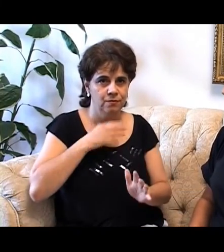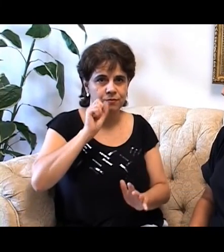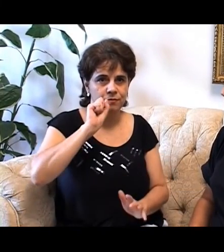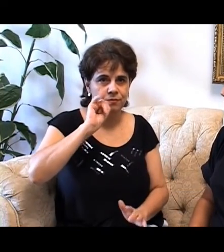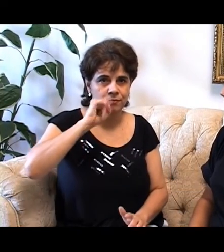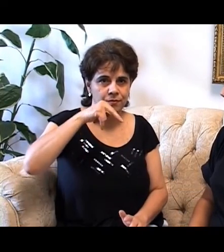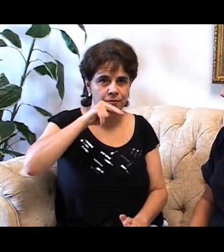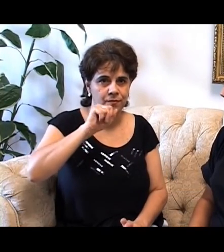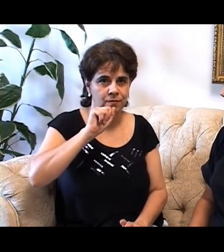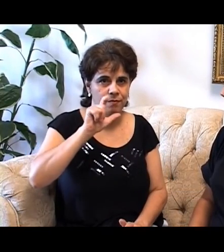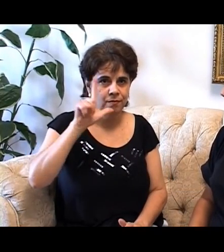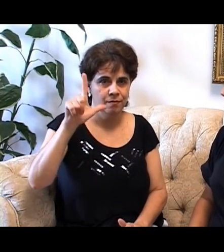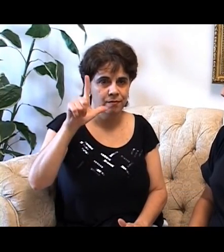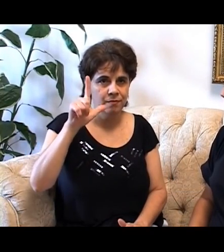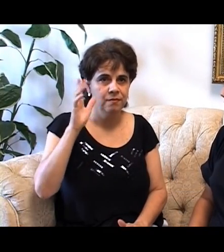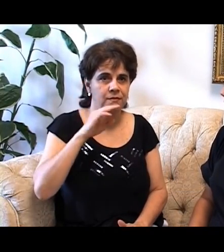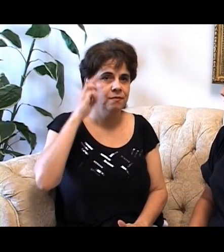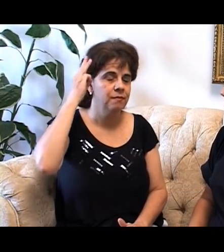Meu sinal